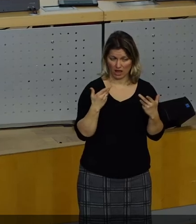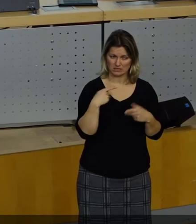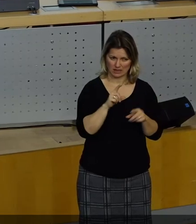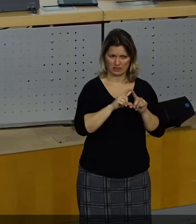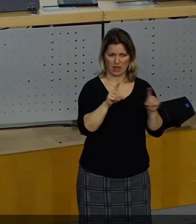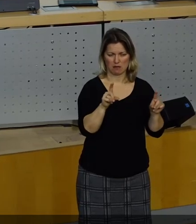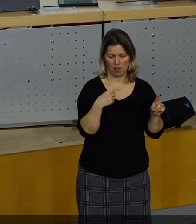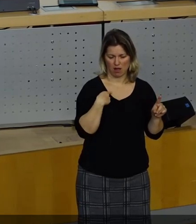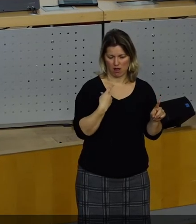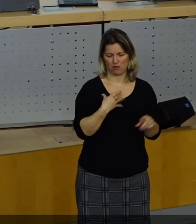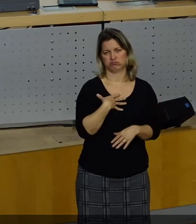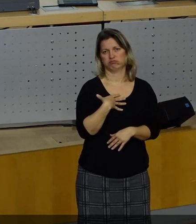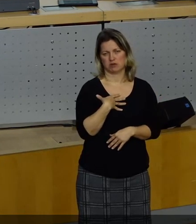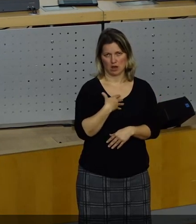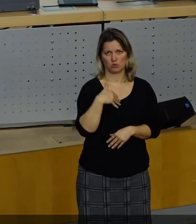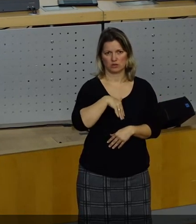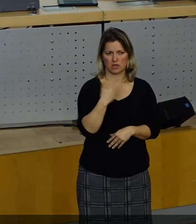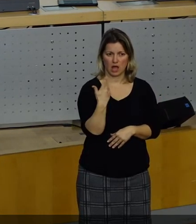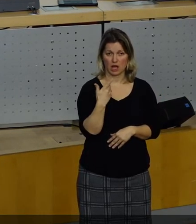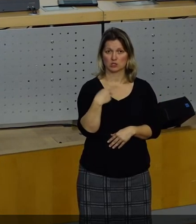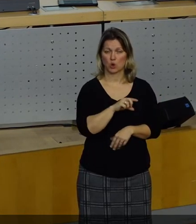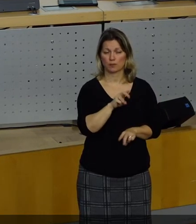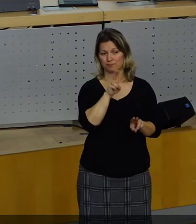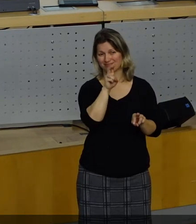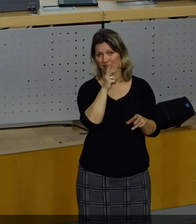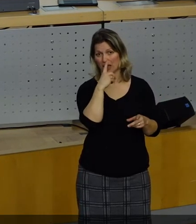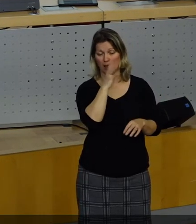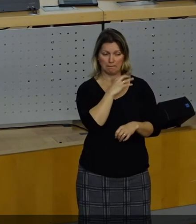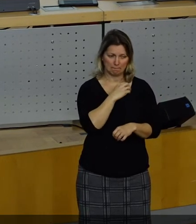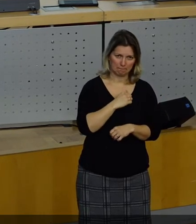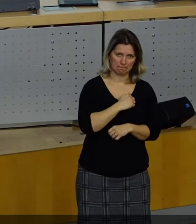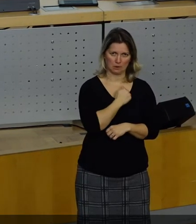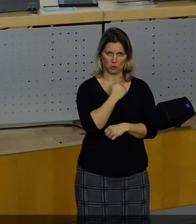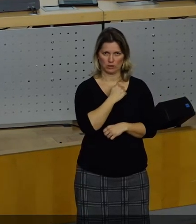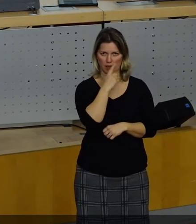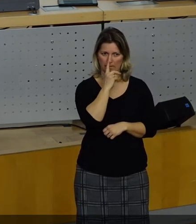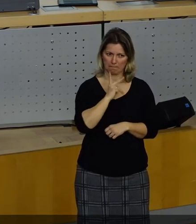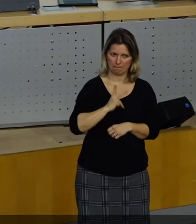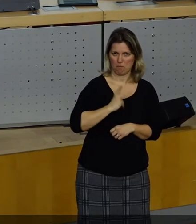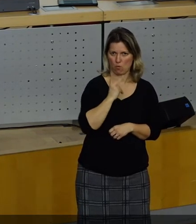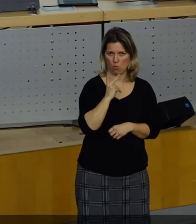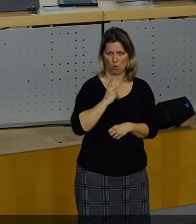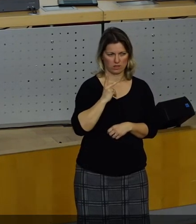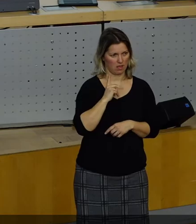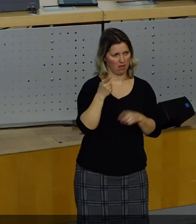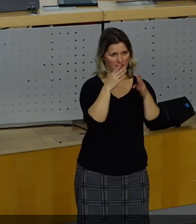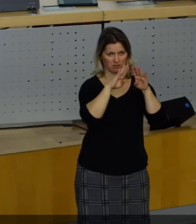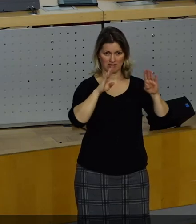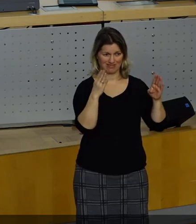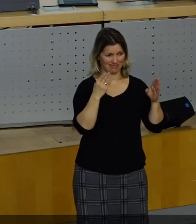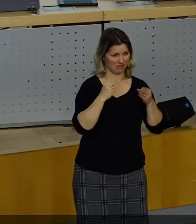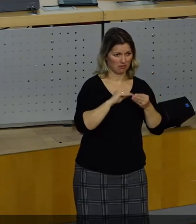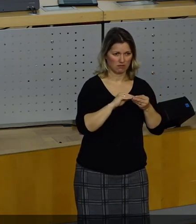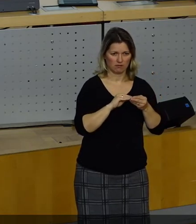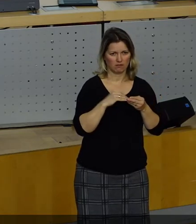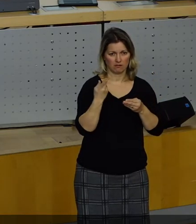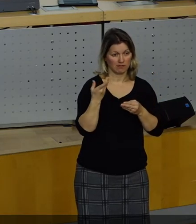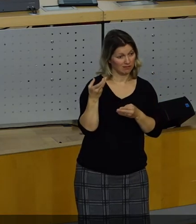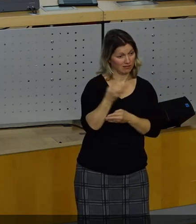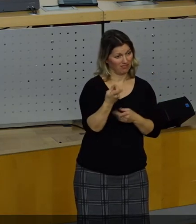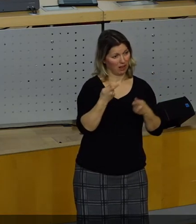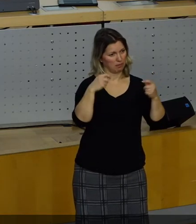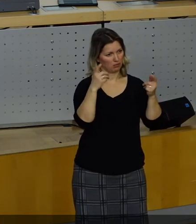bewegt, dass weitere solche mutige moderne Architektur in Dresden offenbar kaum eine Chance hat. Das ist eine der